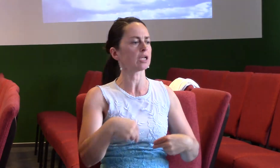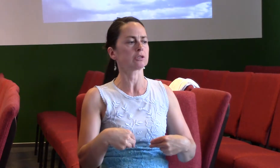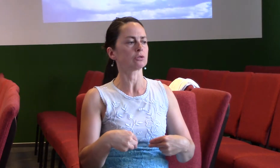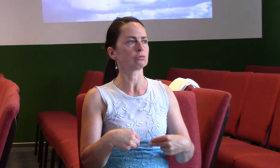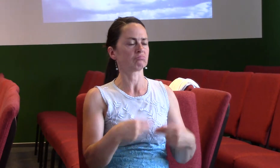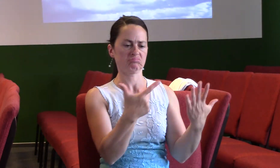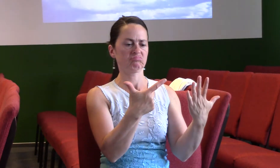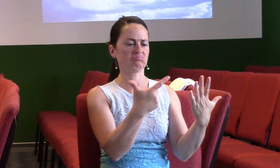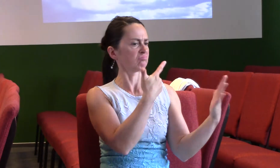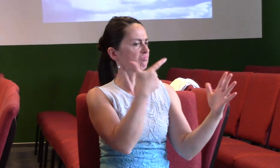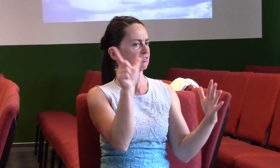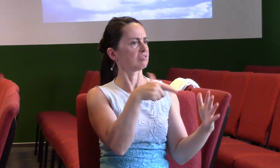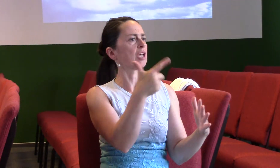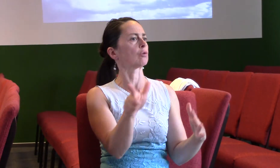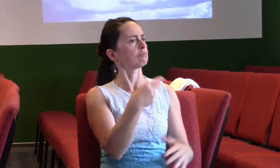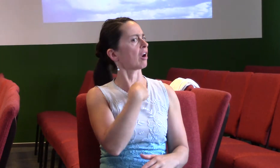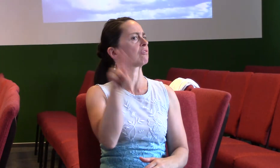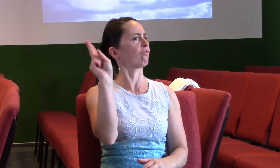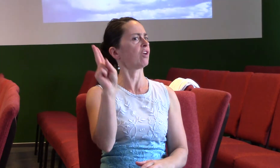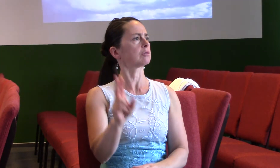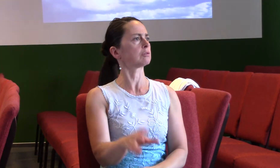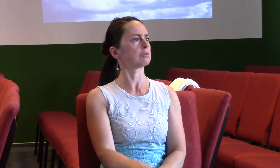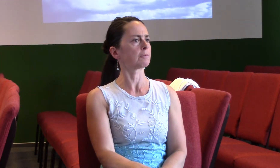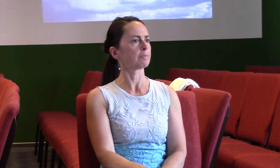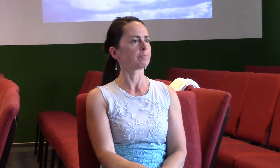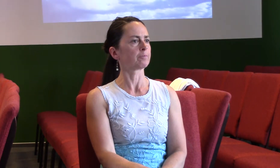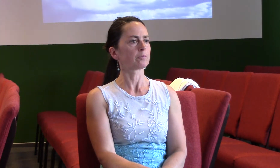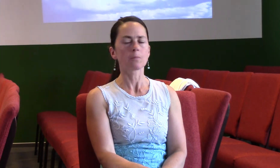čekal tedy ten bratr na své uzdravení.